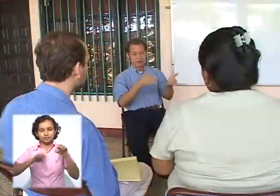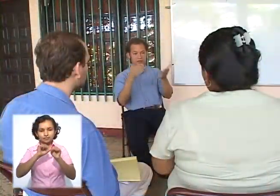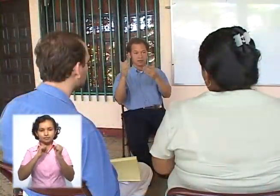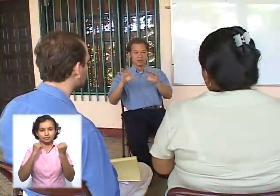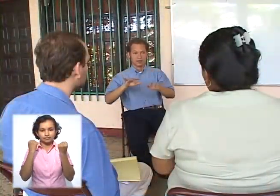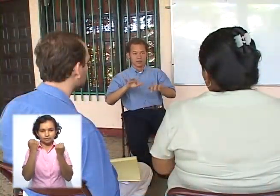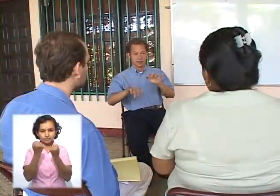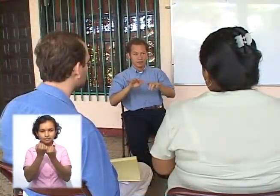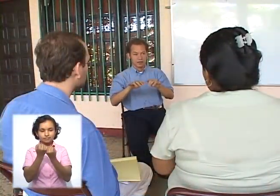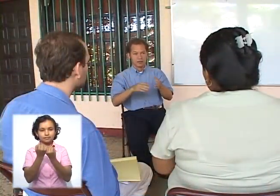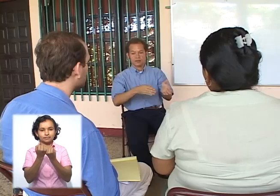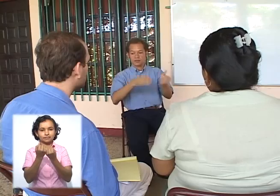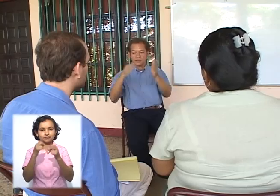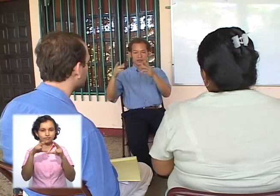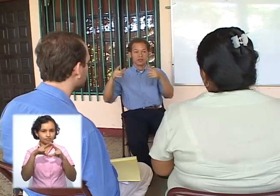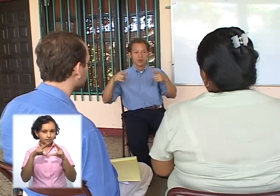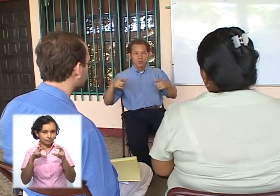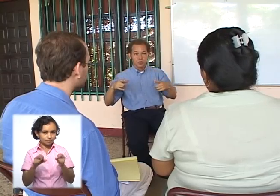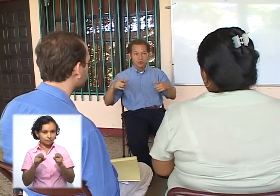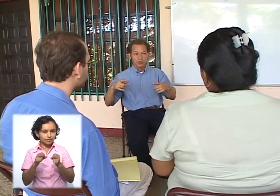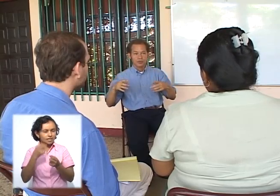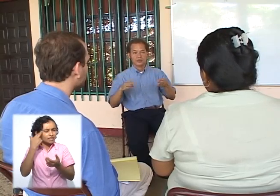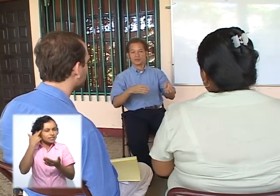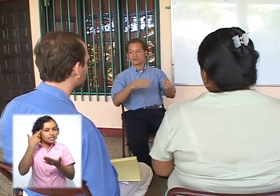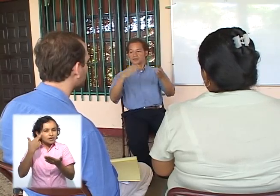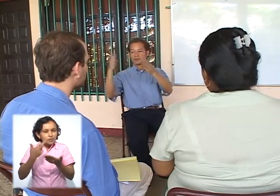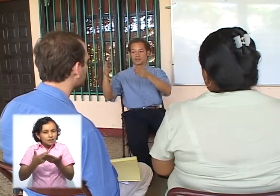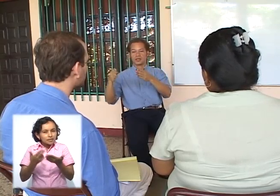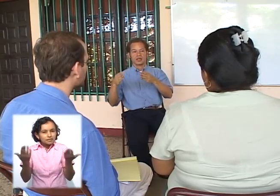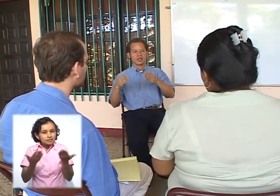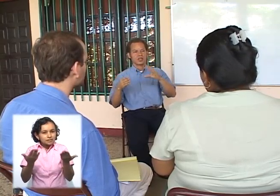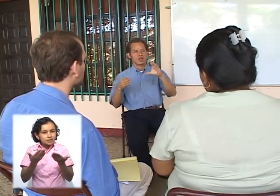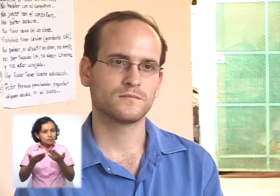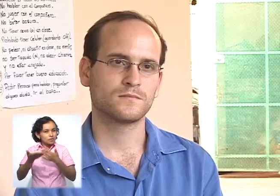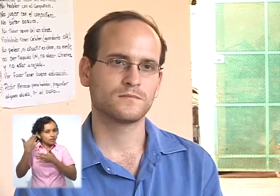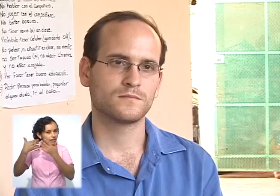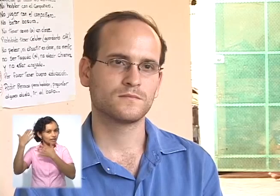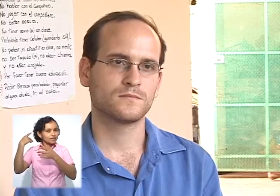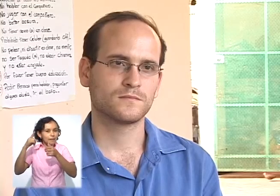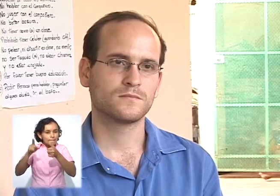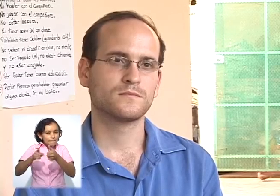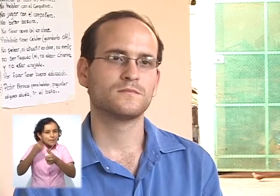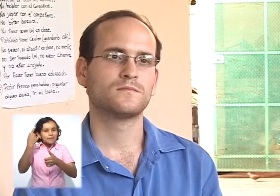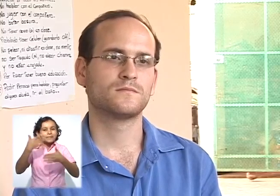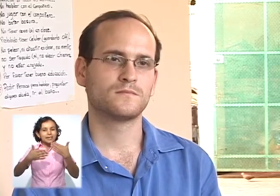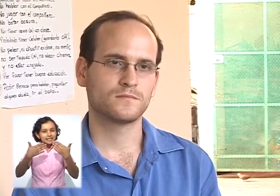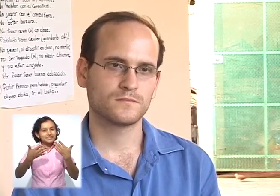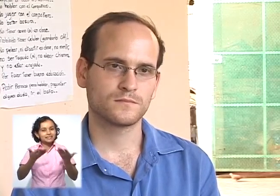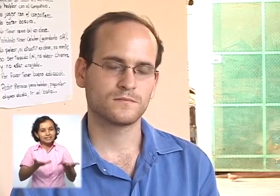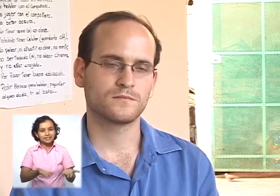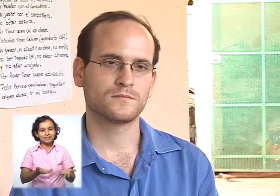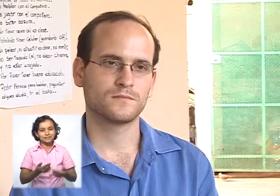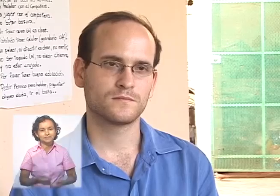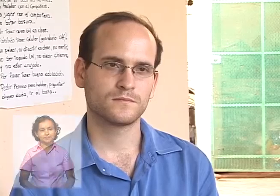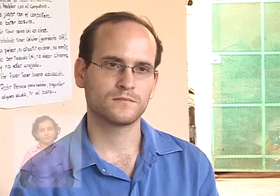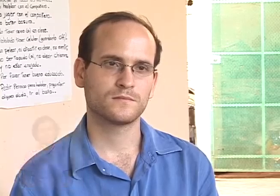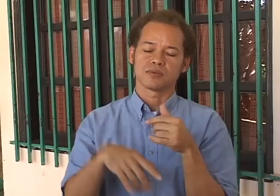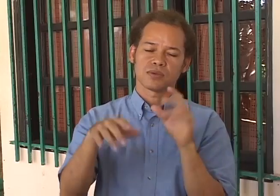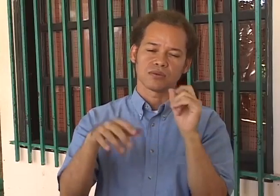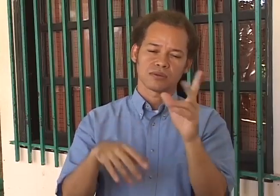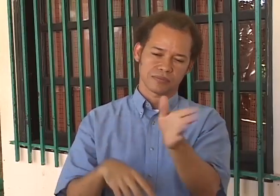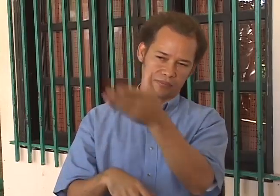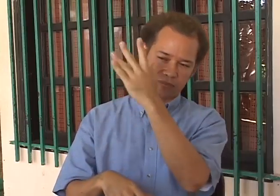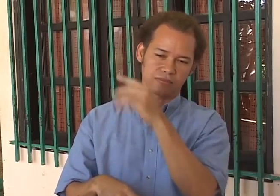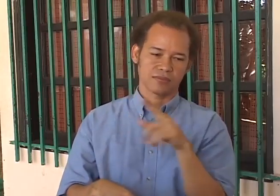Javier López, actual presidente de la Asociación Nacional de Sordos de Nicaragua, recuerda cómo surgieron las primeras señas.